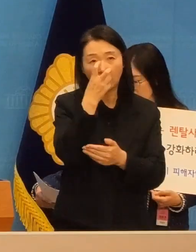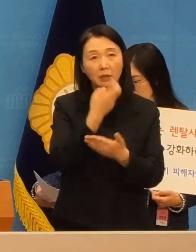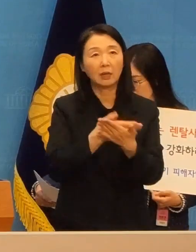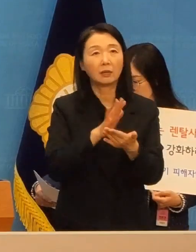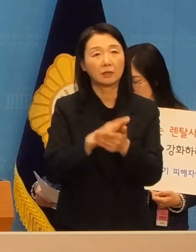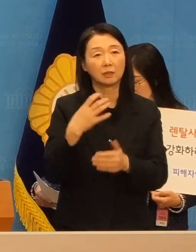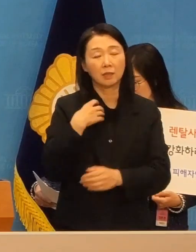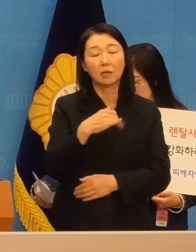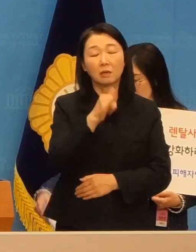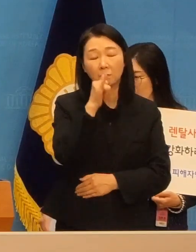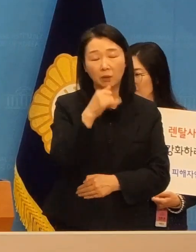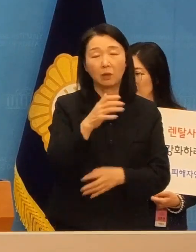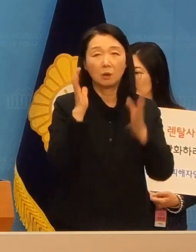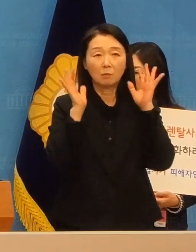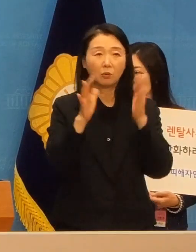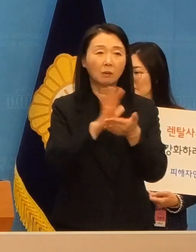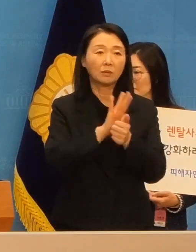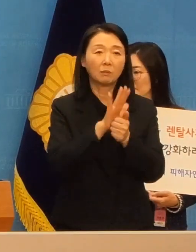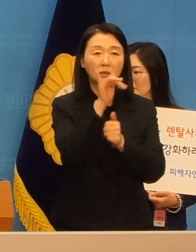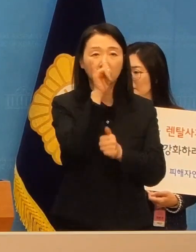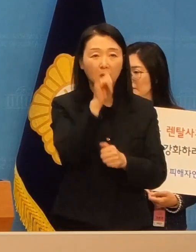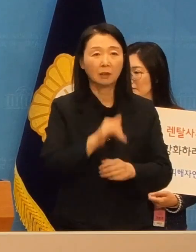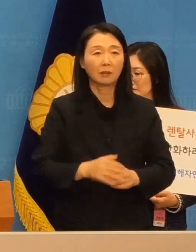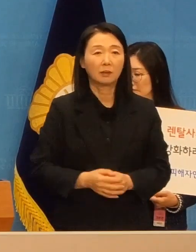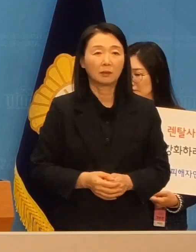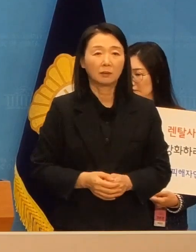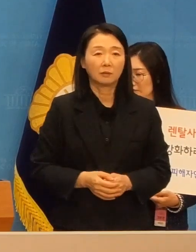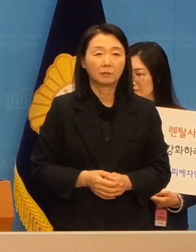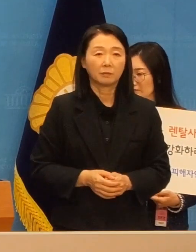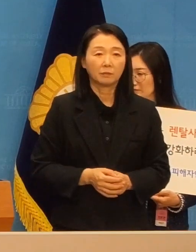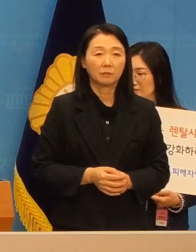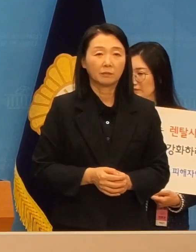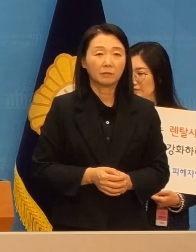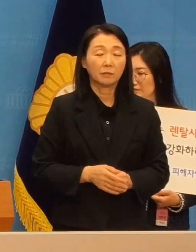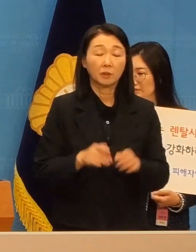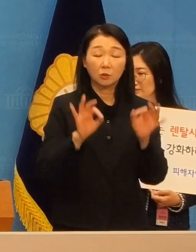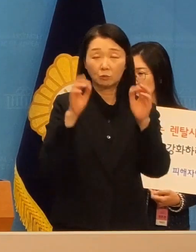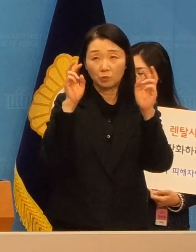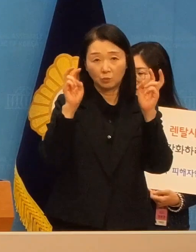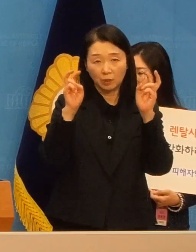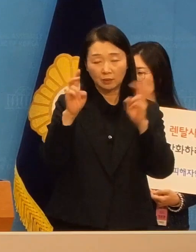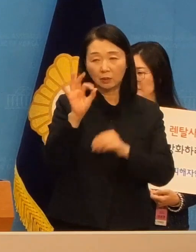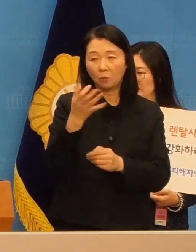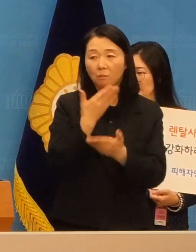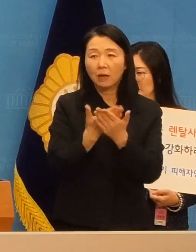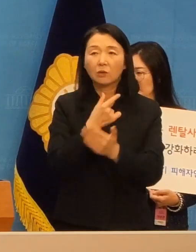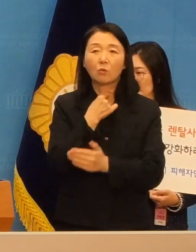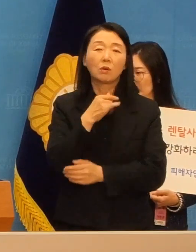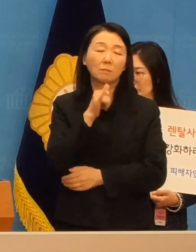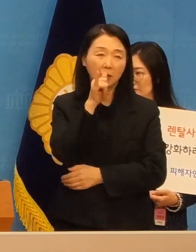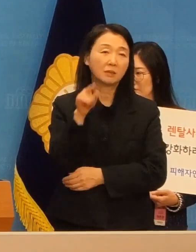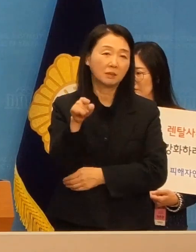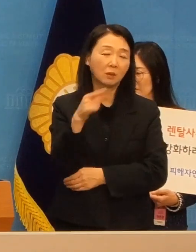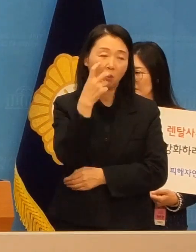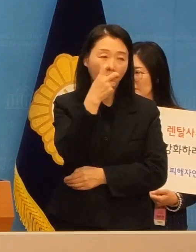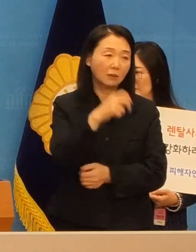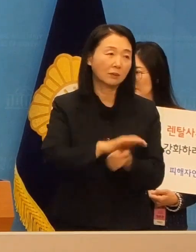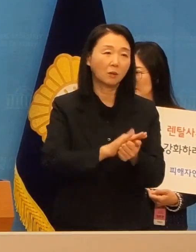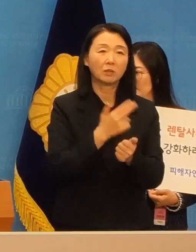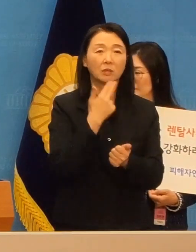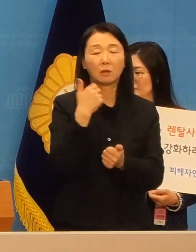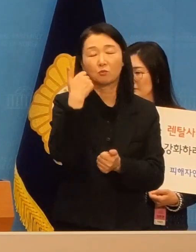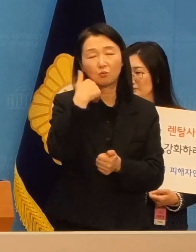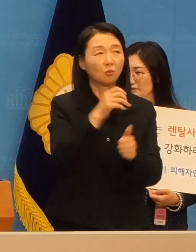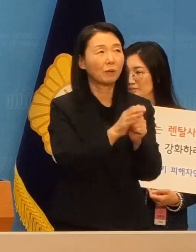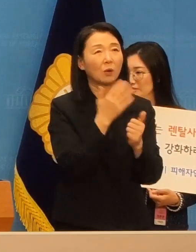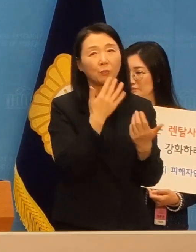책임이 포함한 복합 서비스 대가라는 점입니다. 그럼에도 금융사는 돈 받을 권리만 인수하고 관리 서비스 책임은 누구도